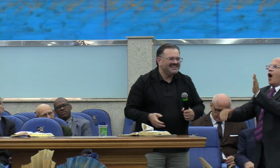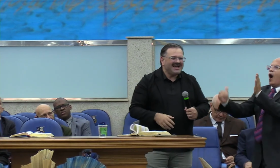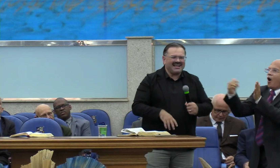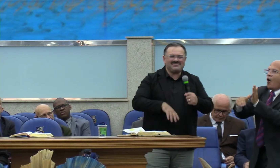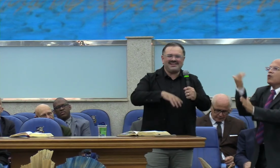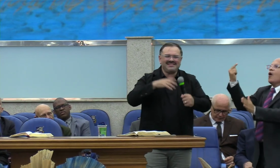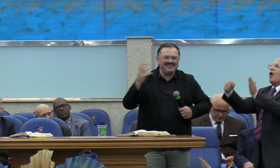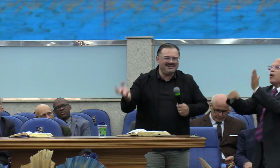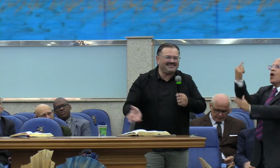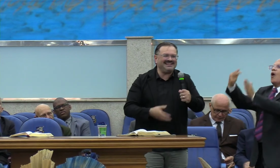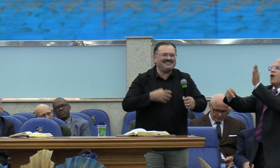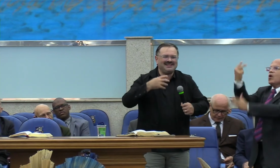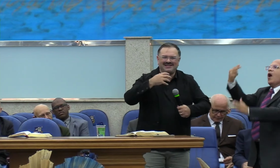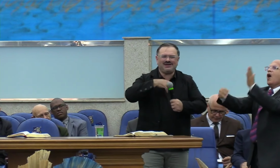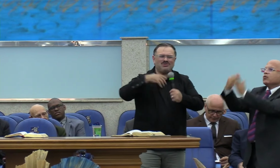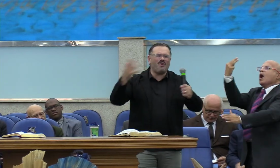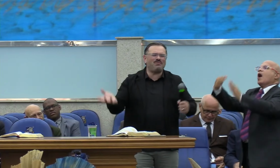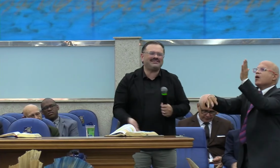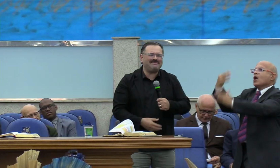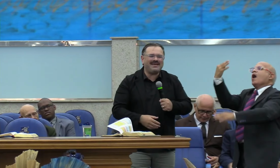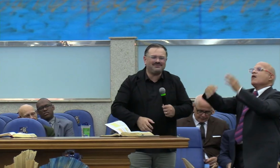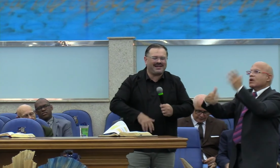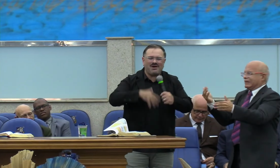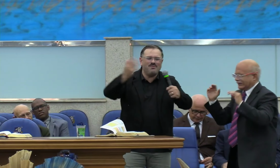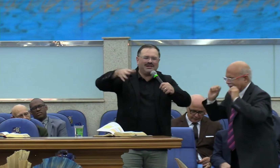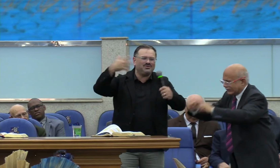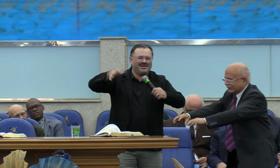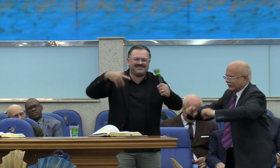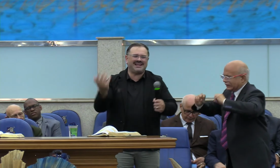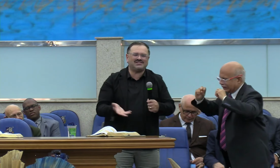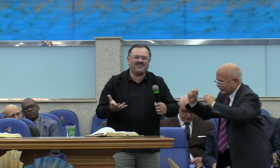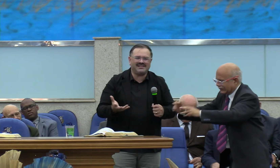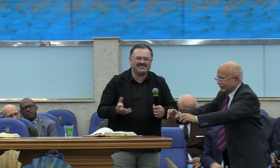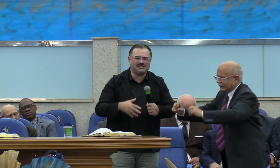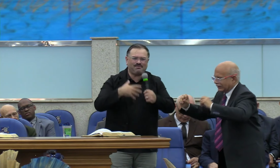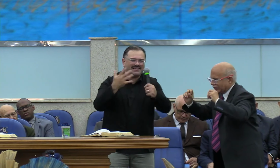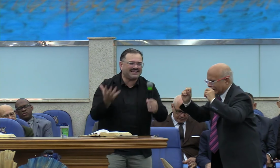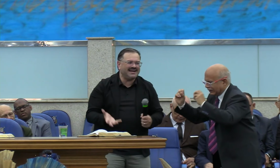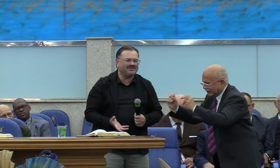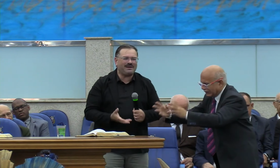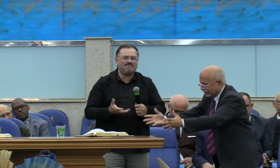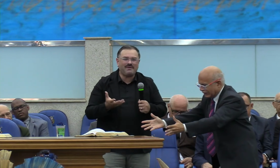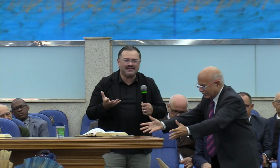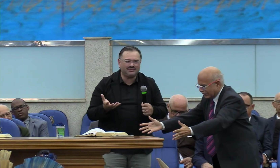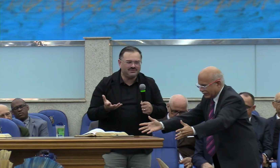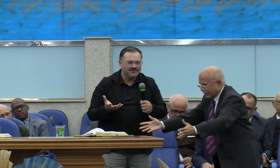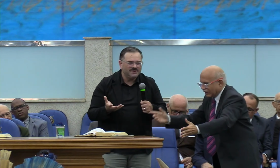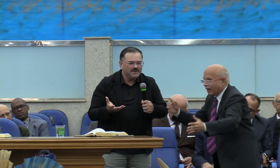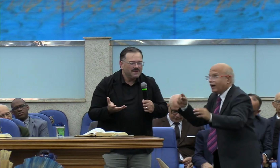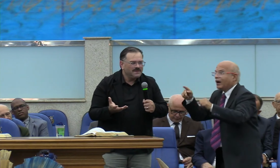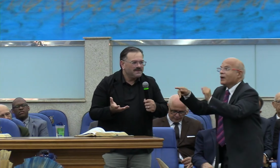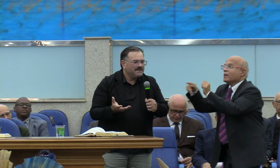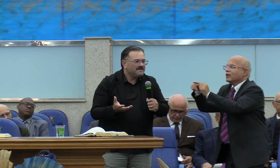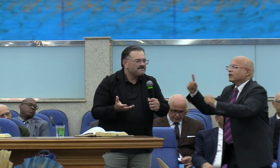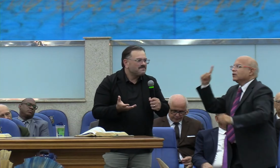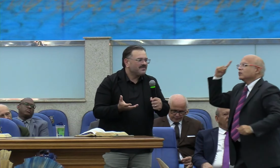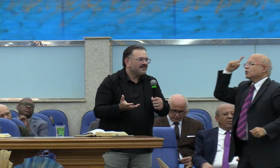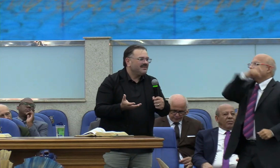nada, às vezes ele não entendia até o comportamento. Era 1, 2, 3 vezes explicando a Pedro.